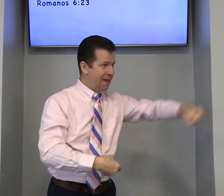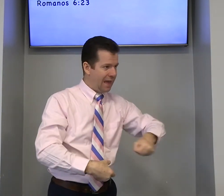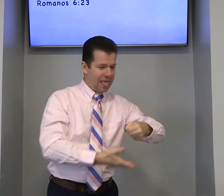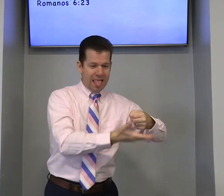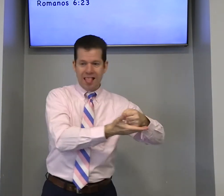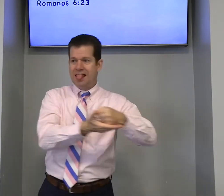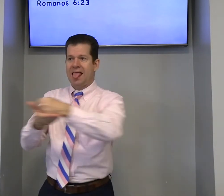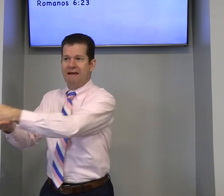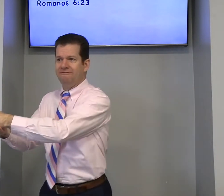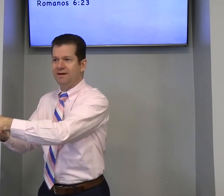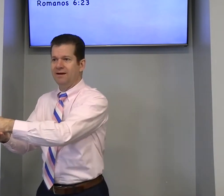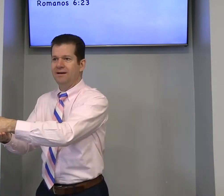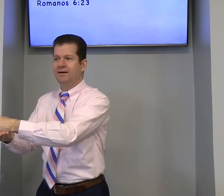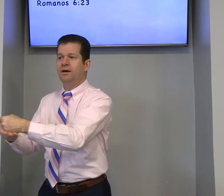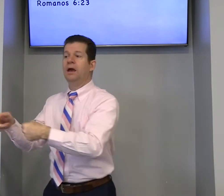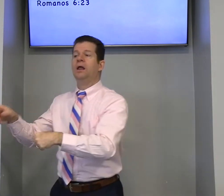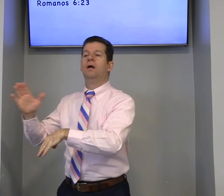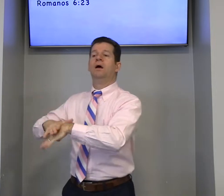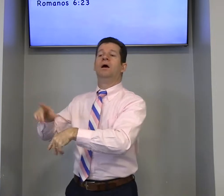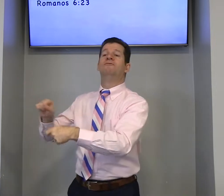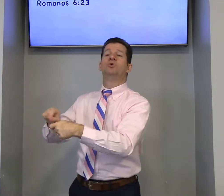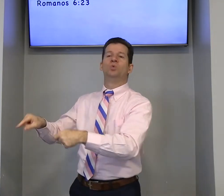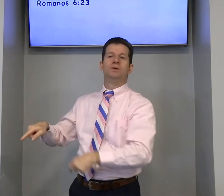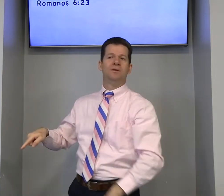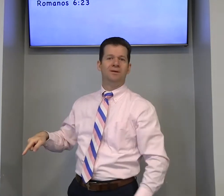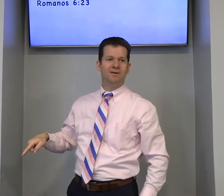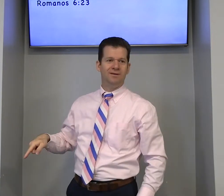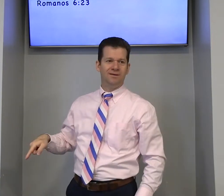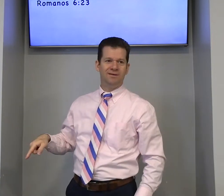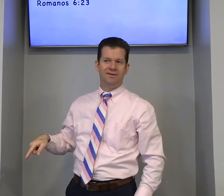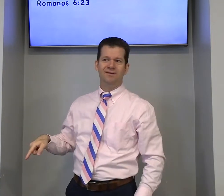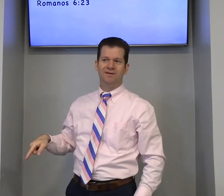alguma coisa, pega e leva. Ele fez o quê?